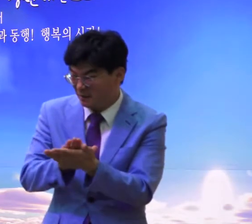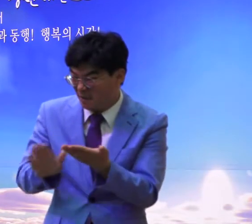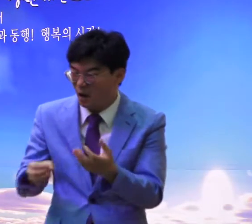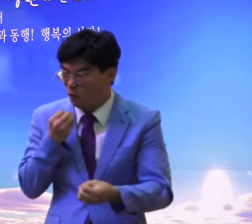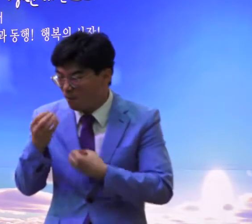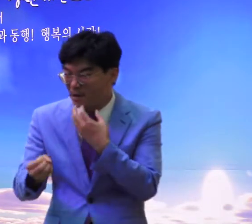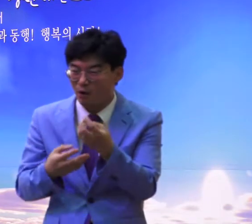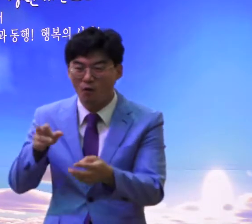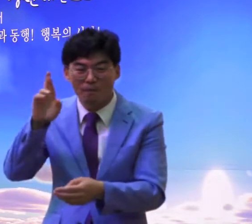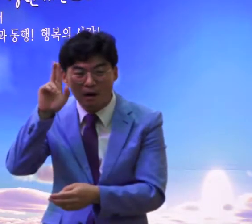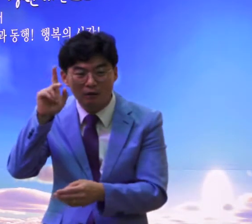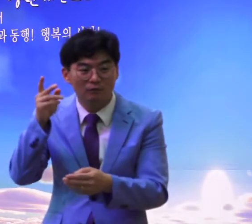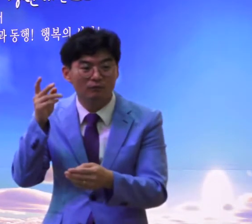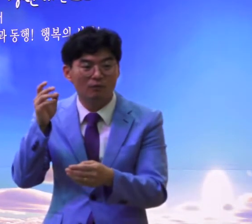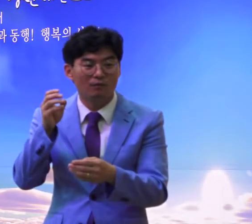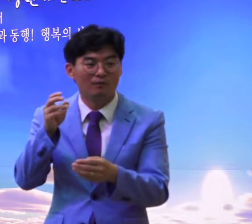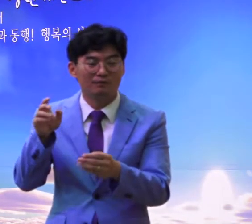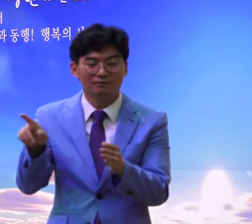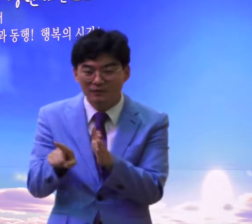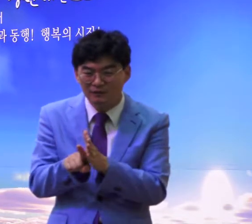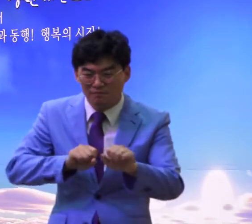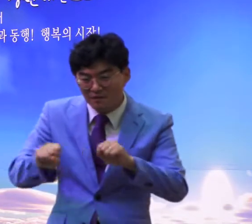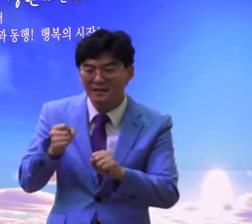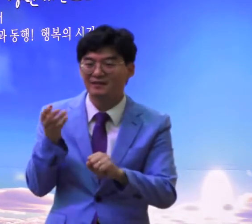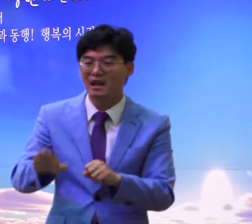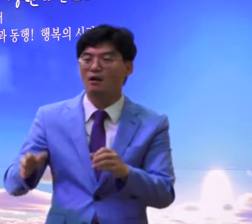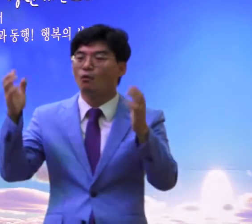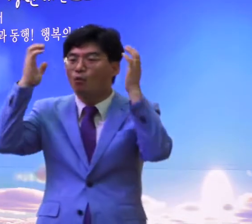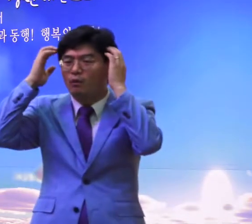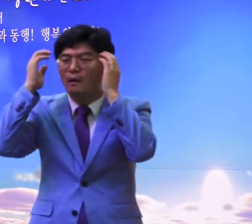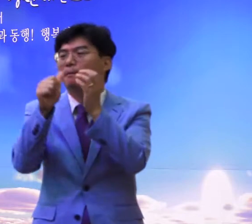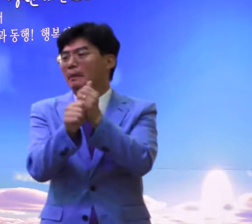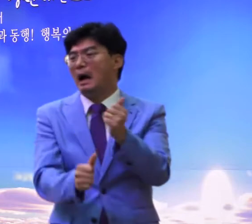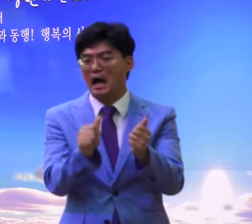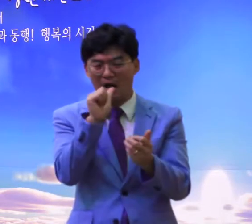모두가 다 고난을 이기고 고난을 통과한 사람들입니다.